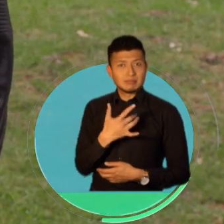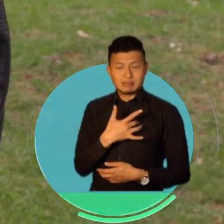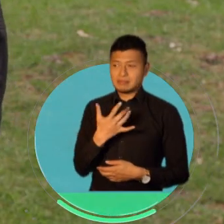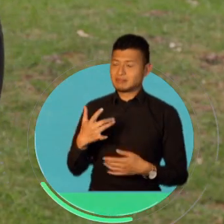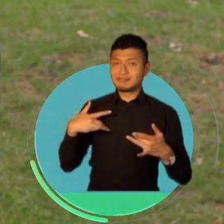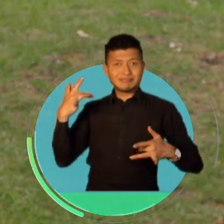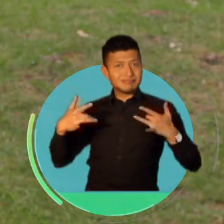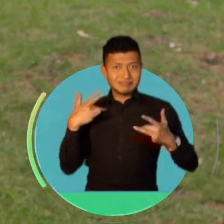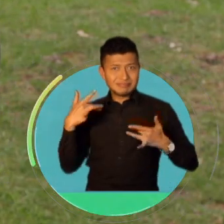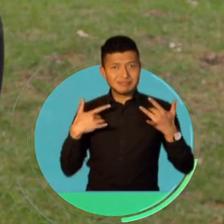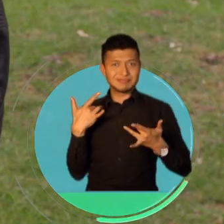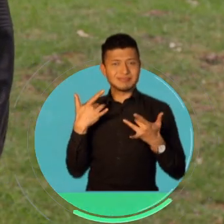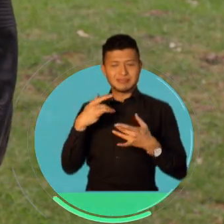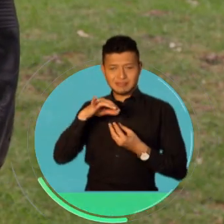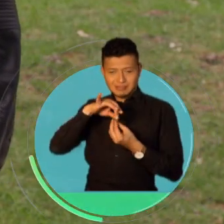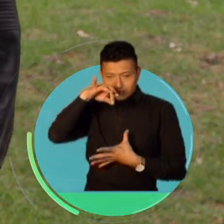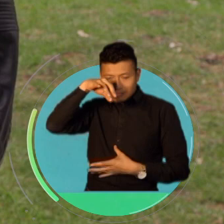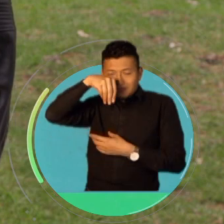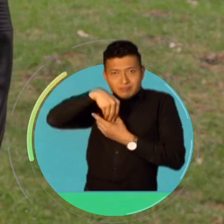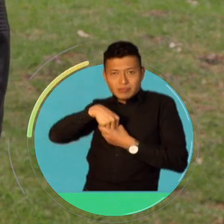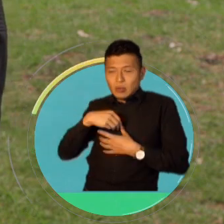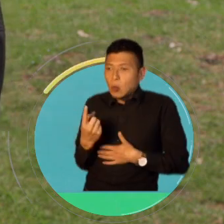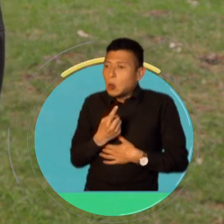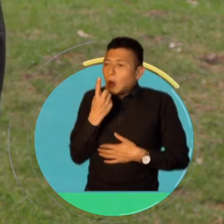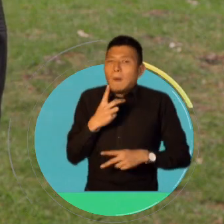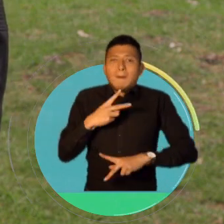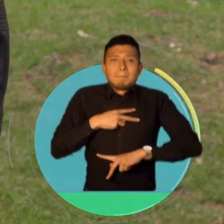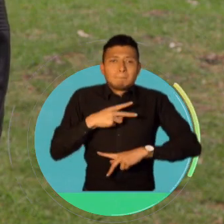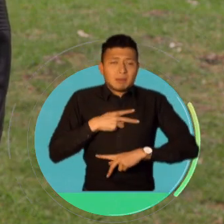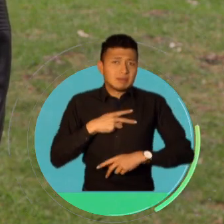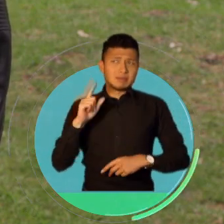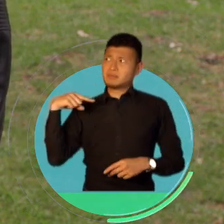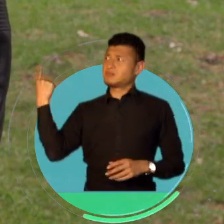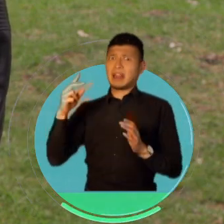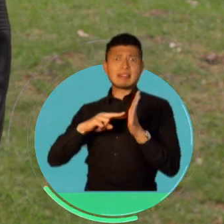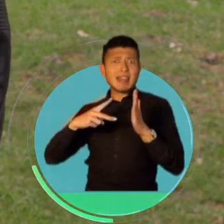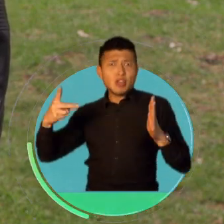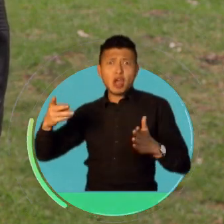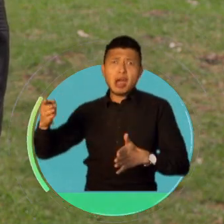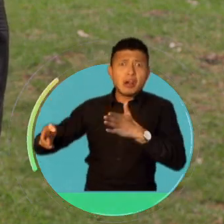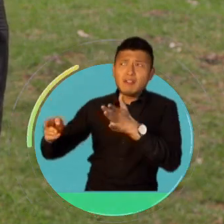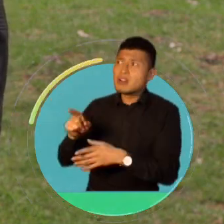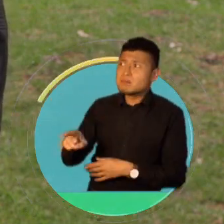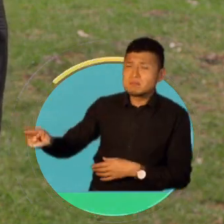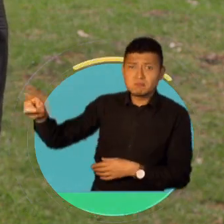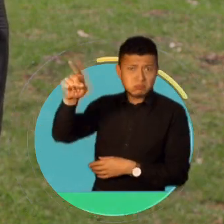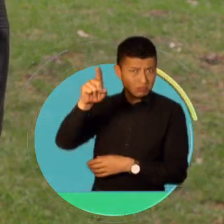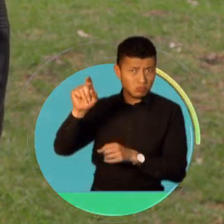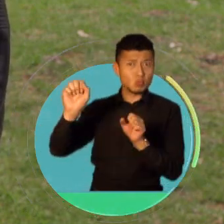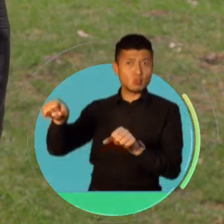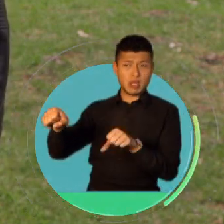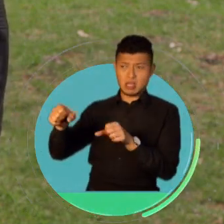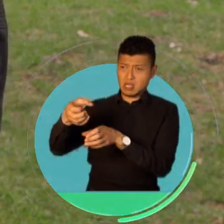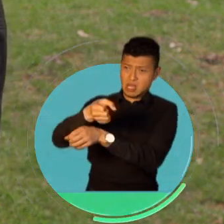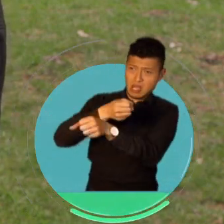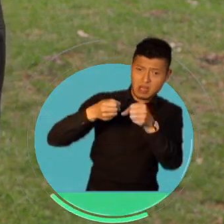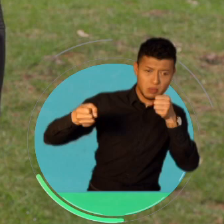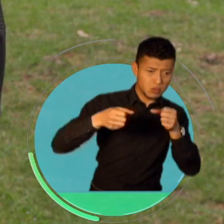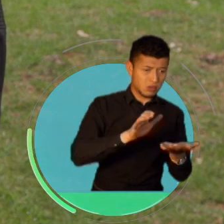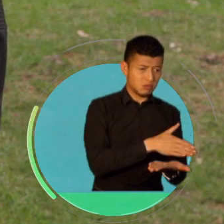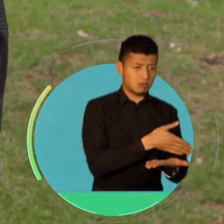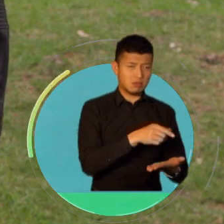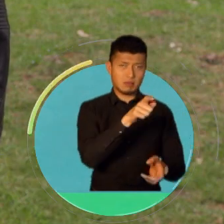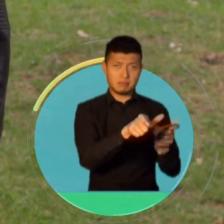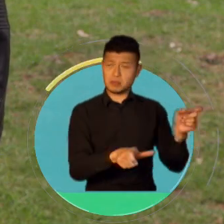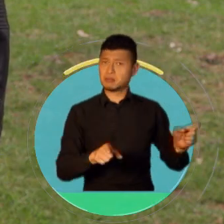ese carisma esa esencia única que yo creo que ninguna tecnología o ningún robot nunca van a poder como reemplazar y